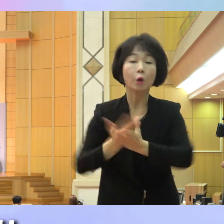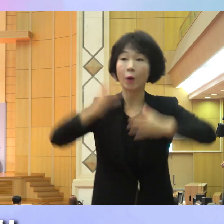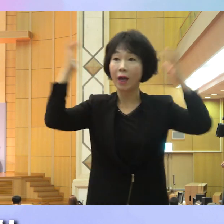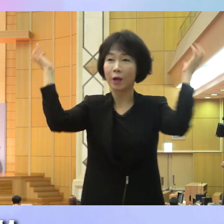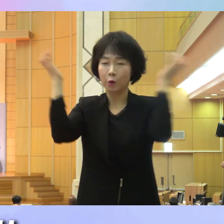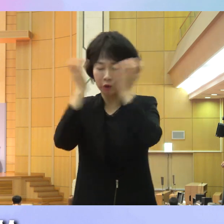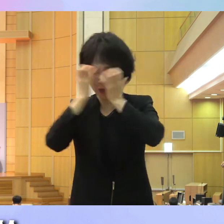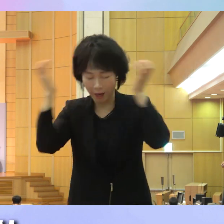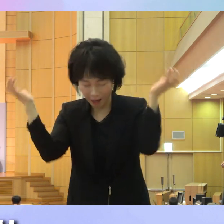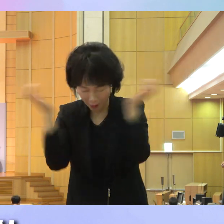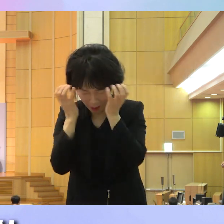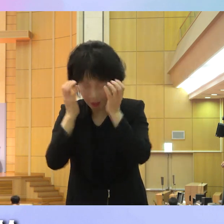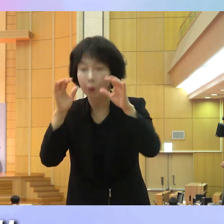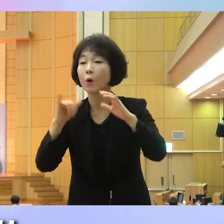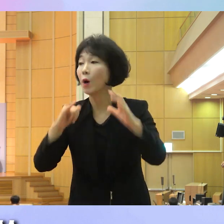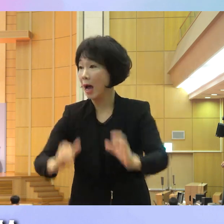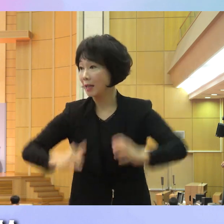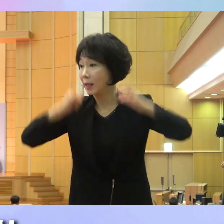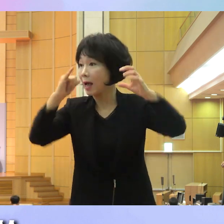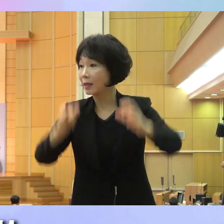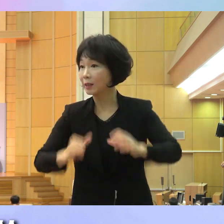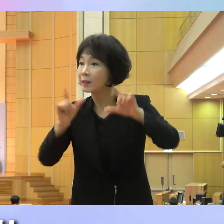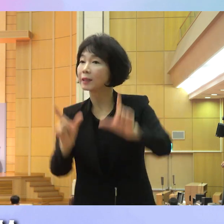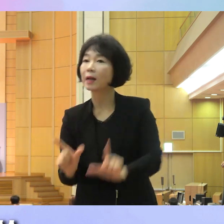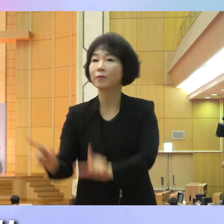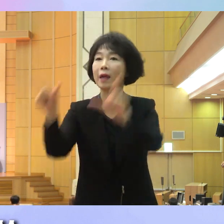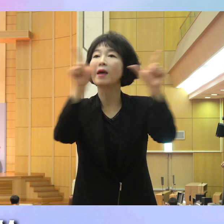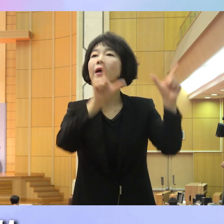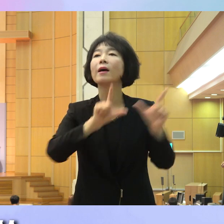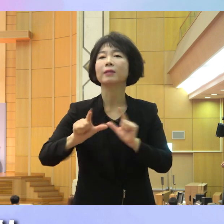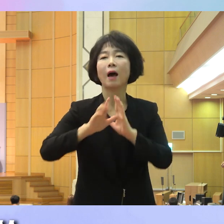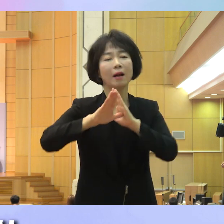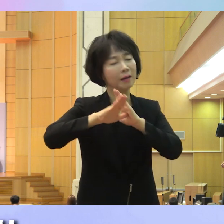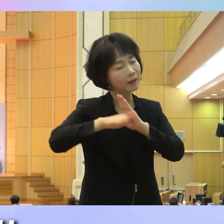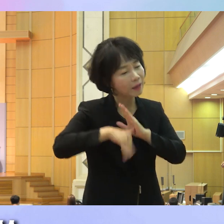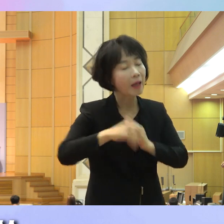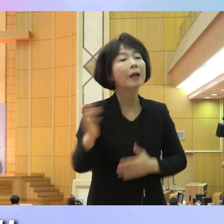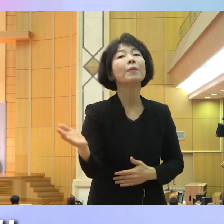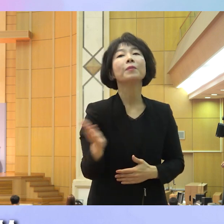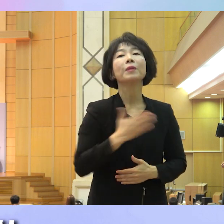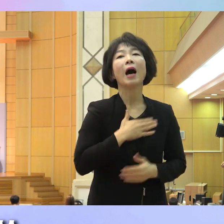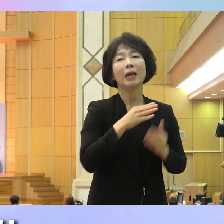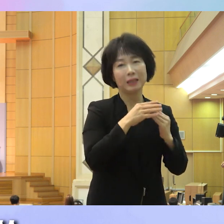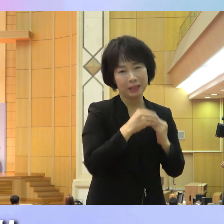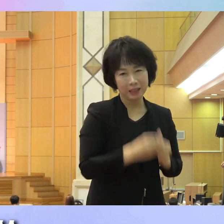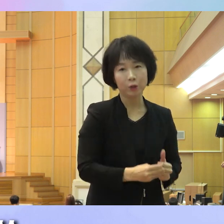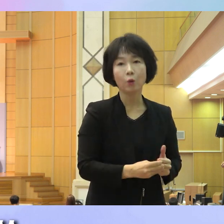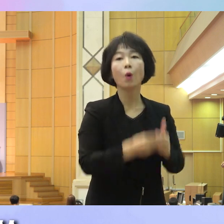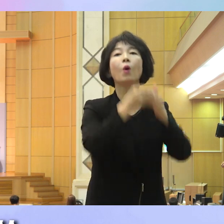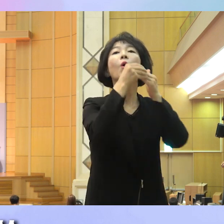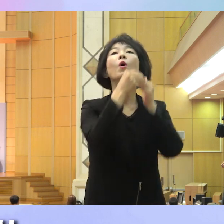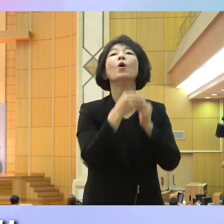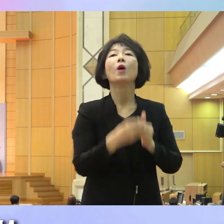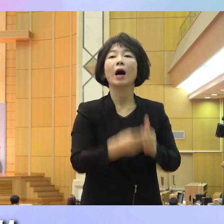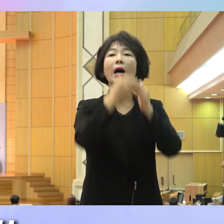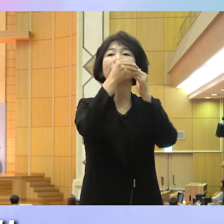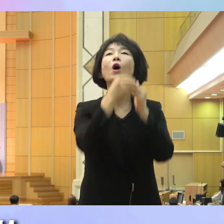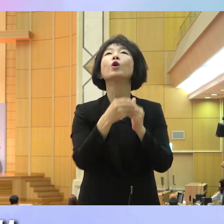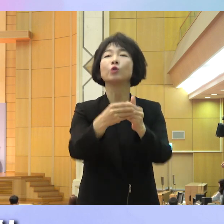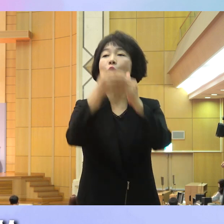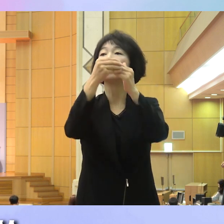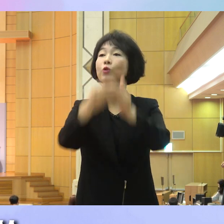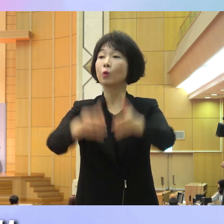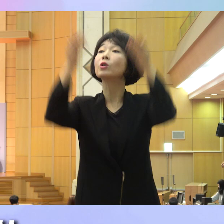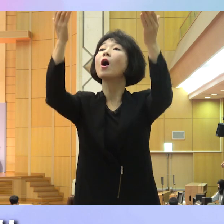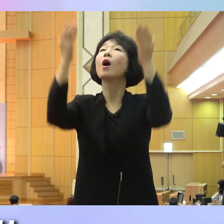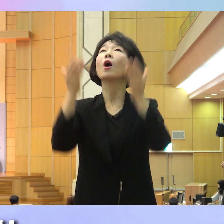잡아매소서. 괴로운 세상 지날 때 나를